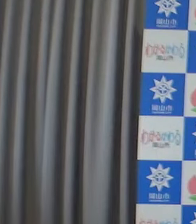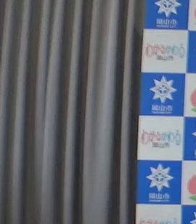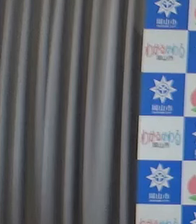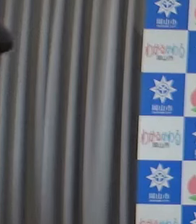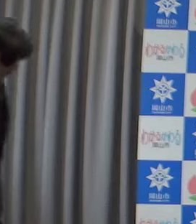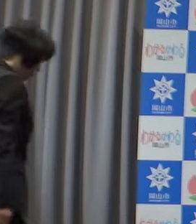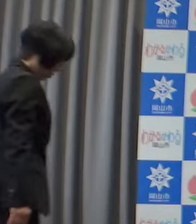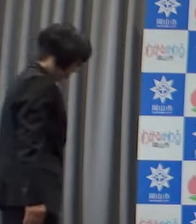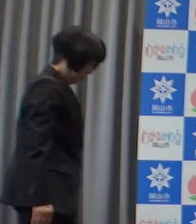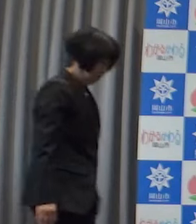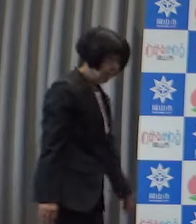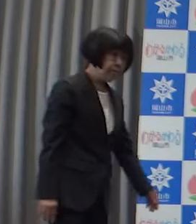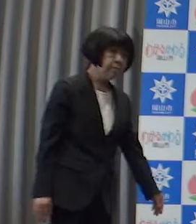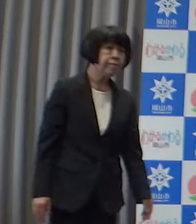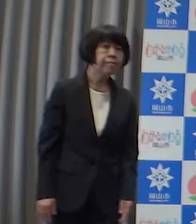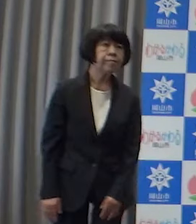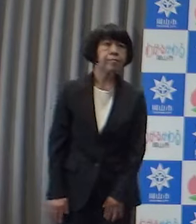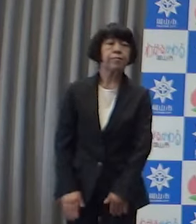とお名前をお願いいたします。